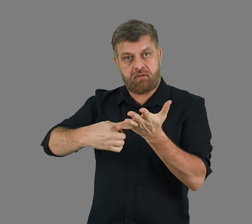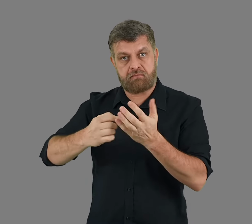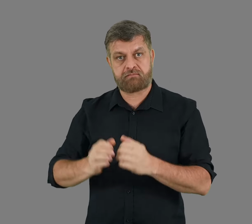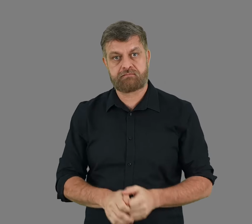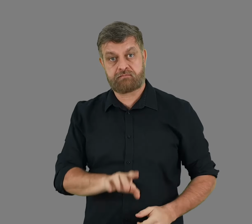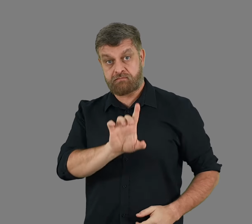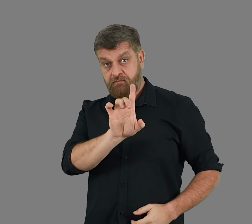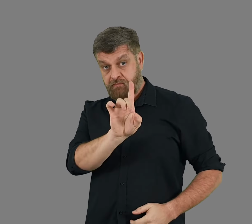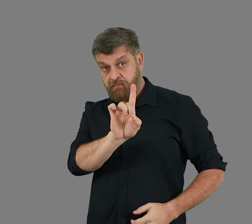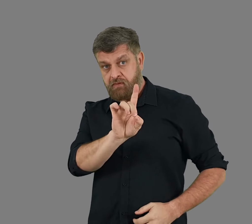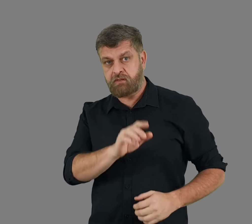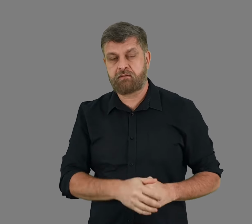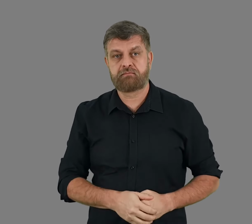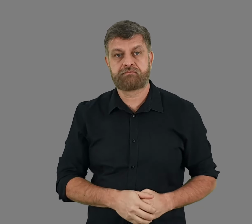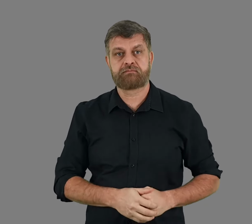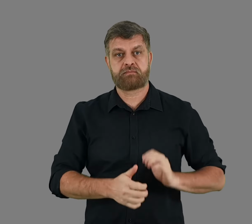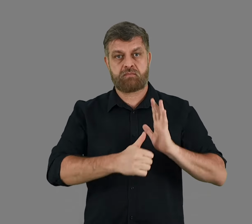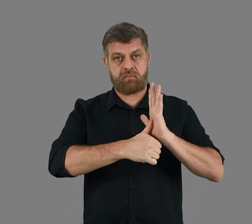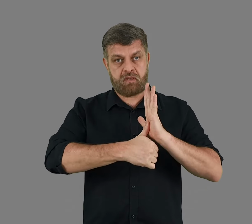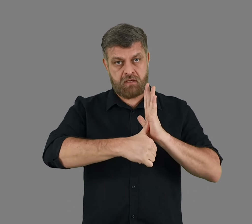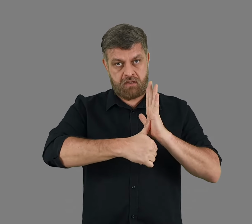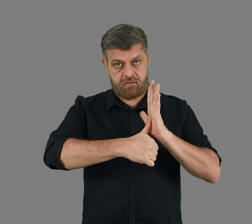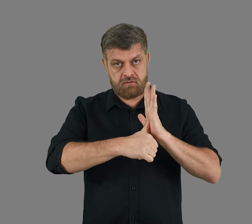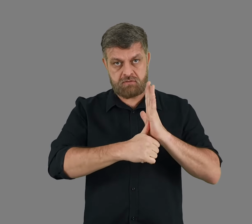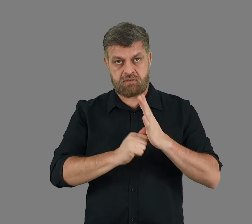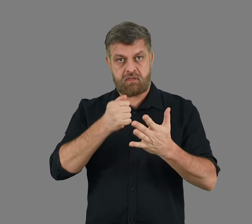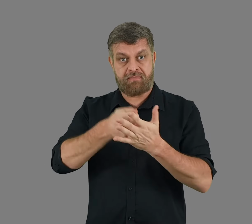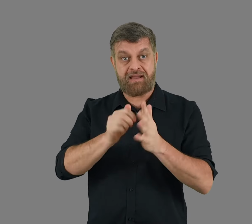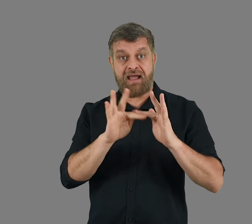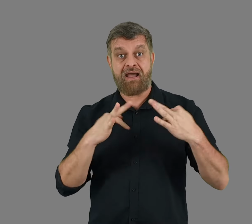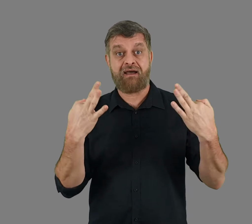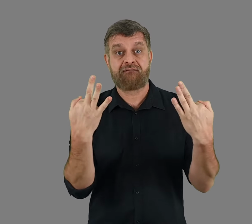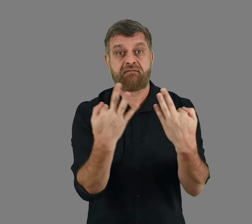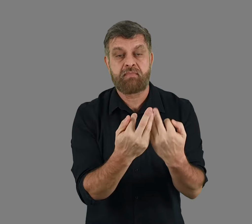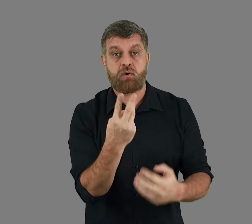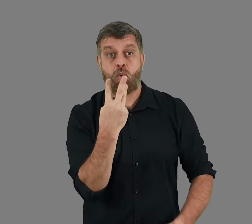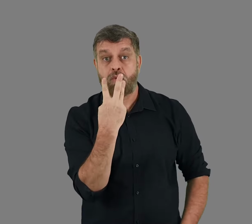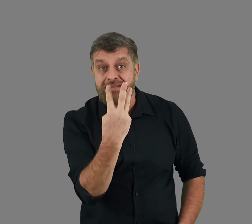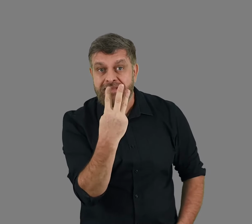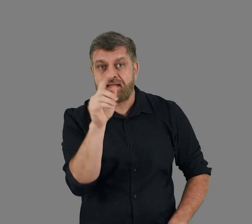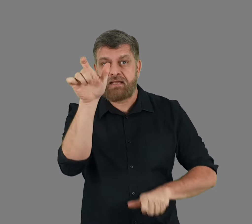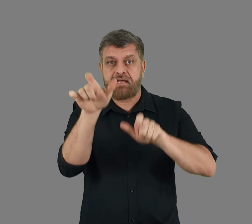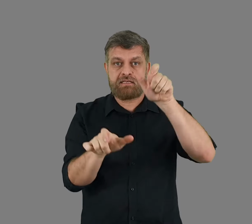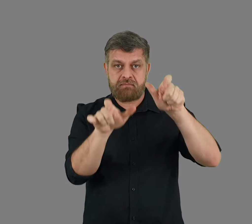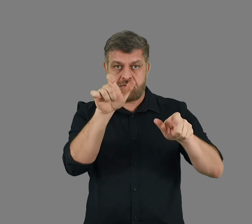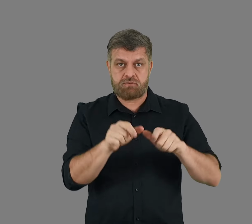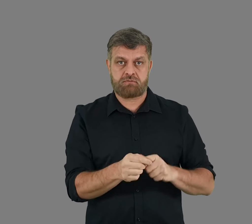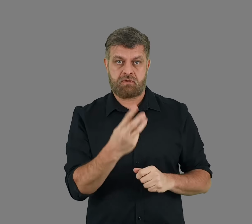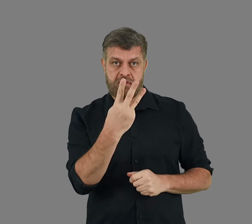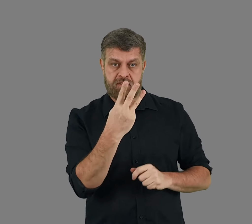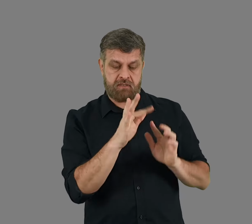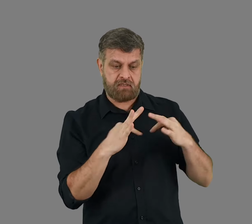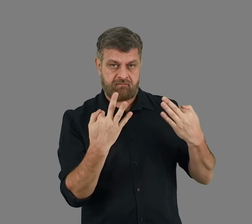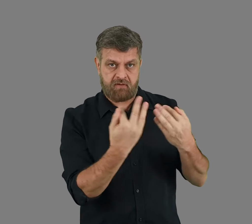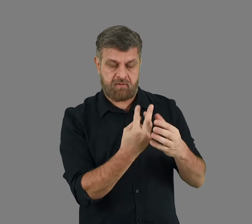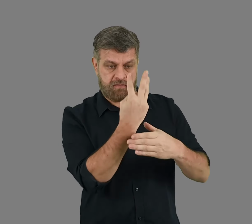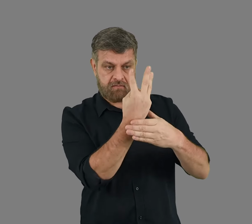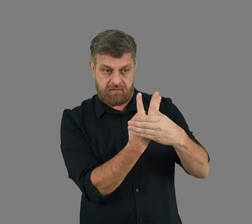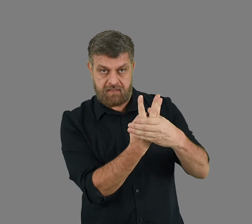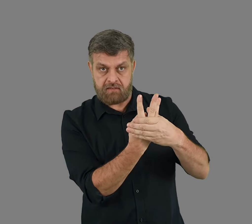D. Associado contribuinte família de 3 pessoas, 3 pessoas da mesma família que contribuem de forma compartilhada